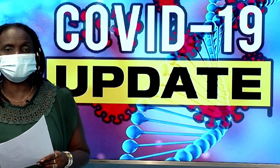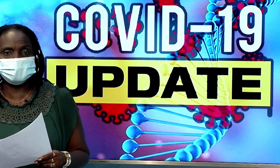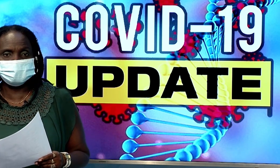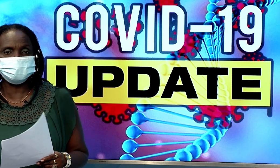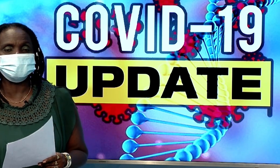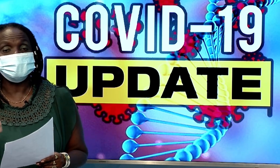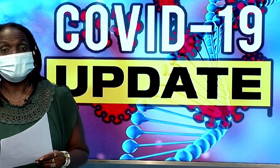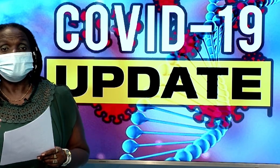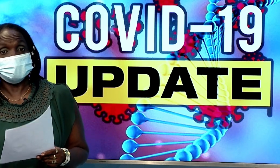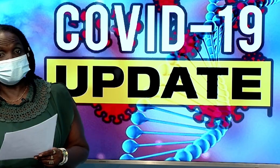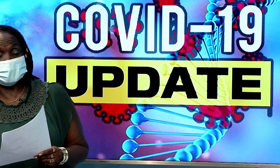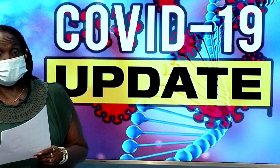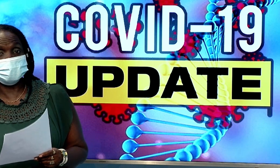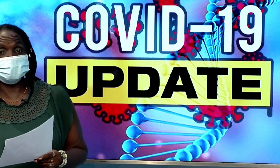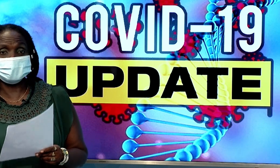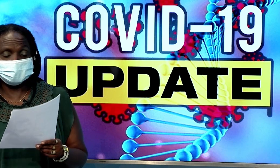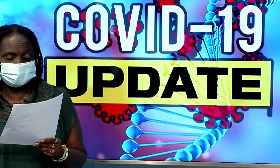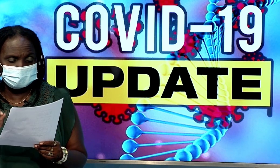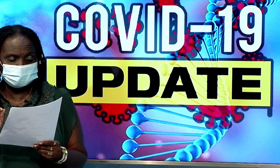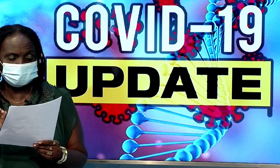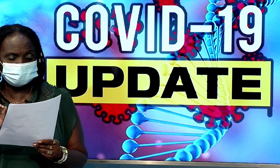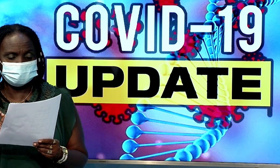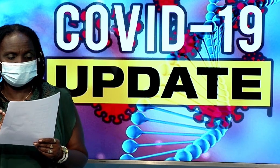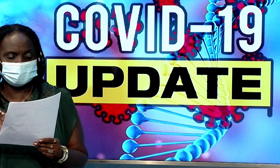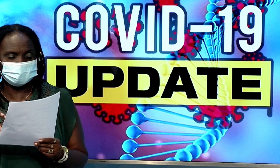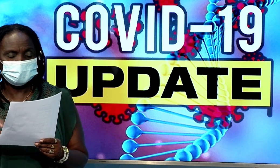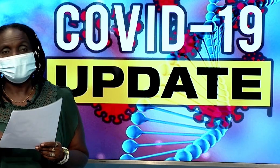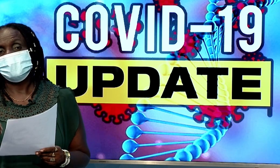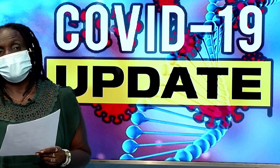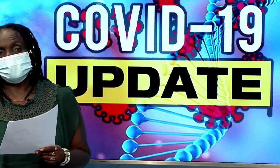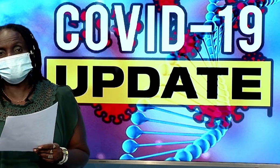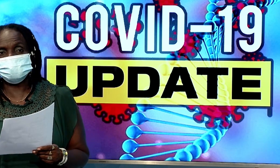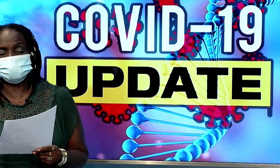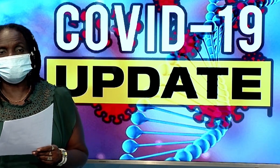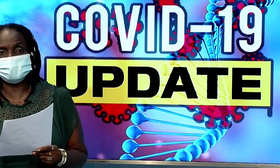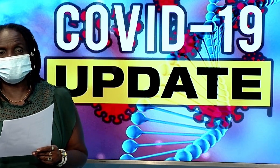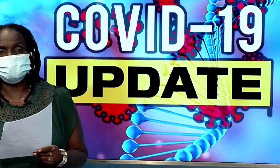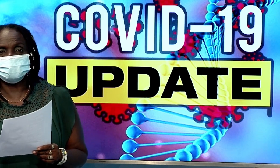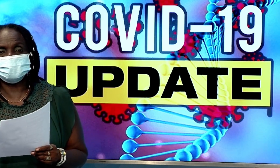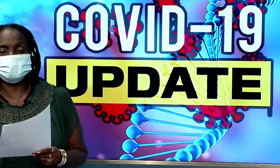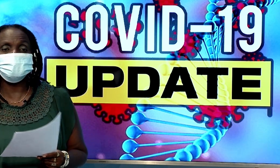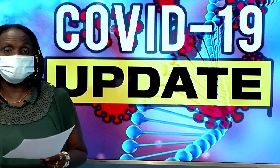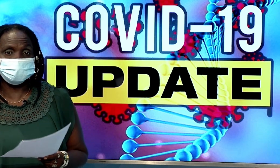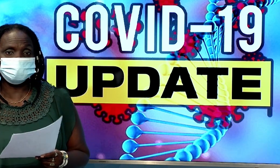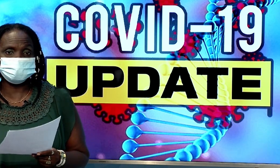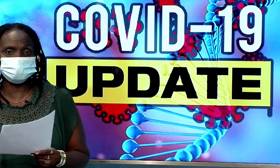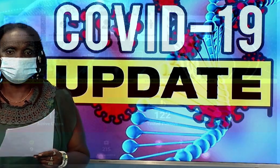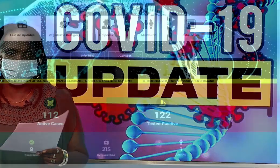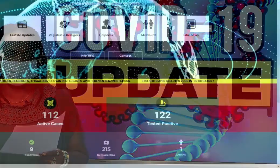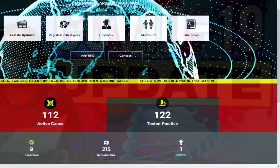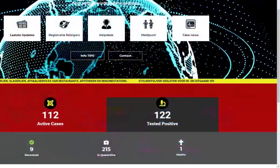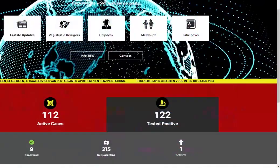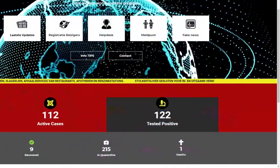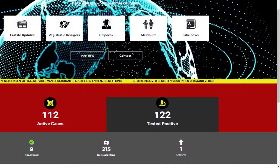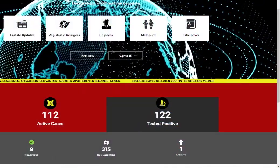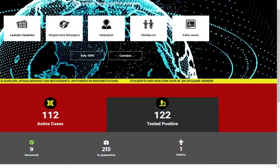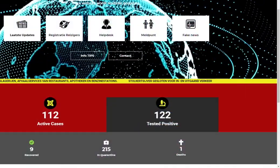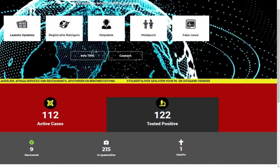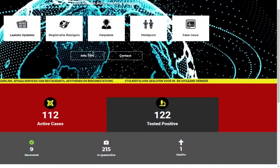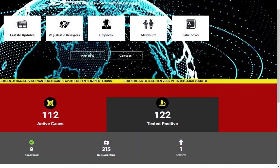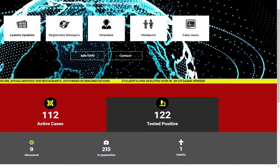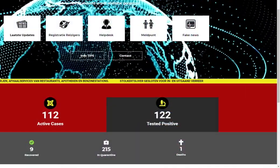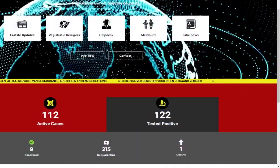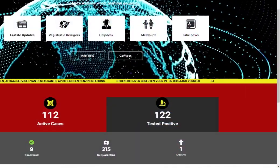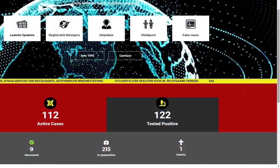we dat het leven op gang komt, maar hier in Suriname is de situatie momenteel juist zorgwekkend.